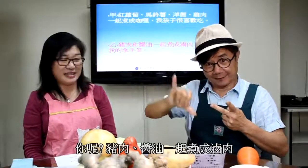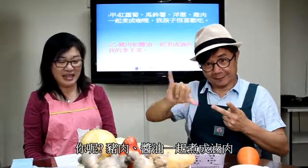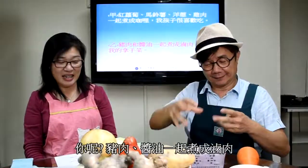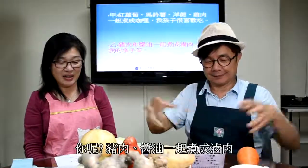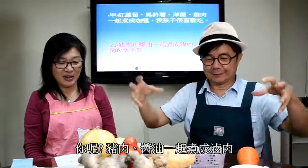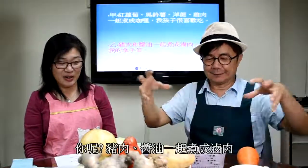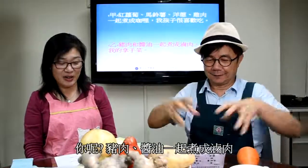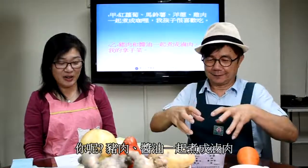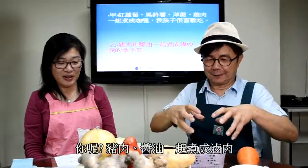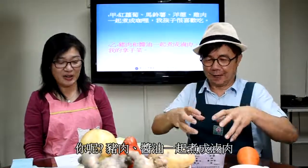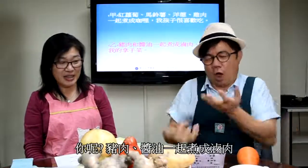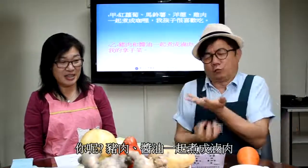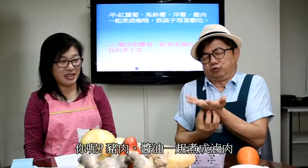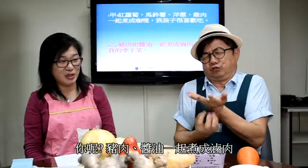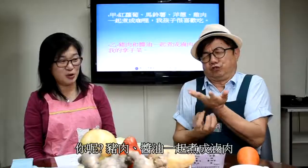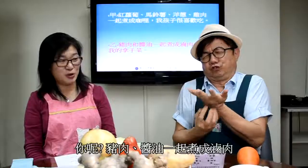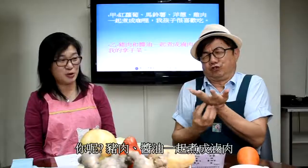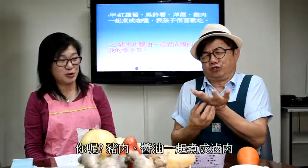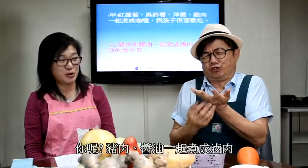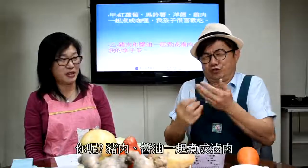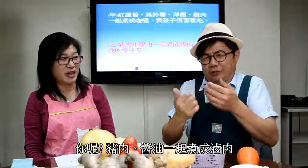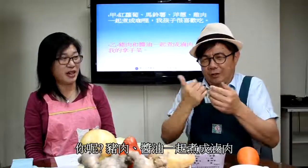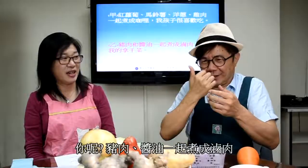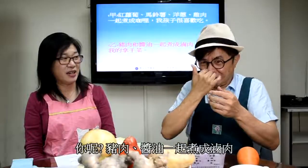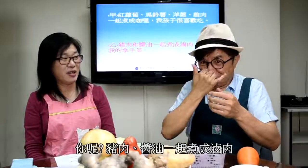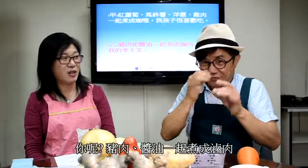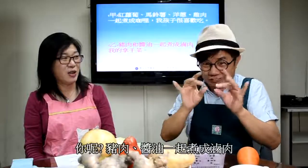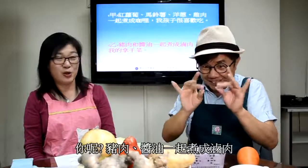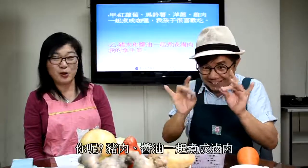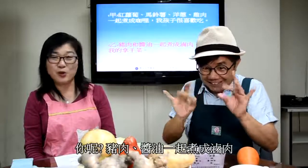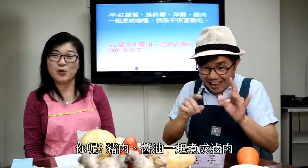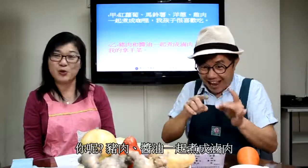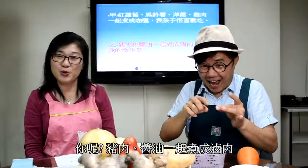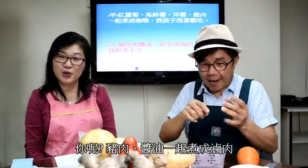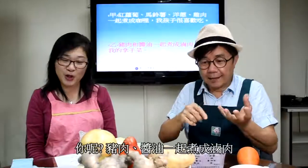酱油一起煮成卤肉，